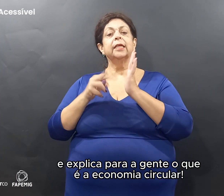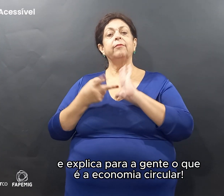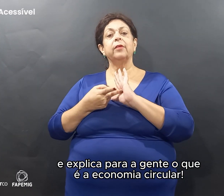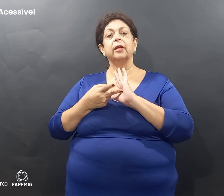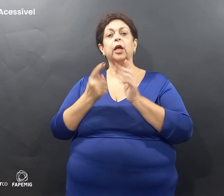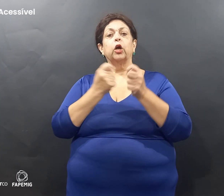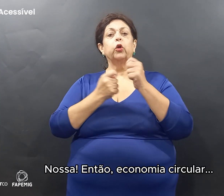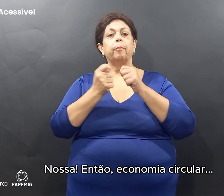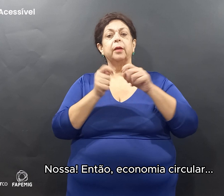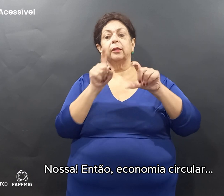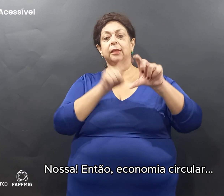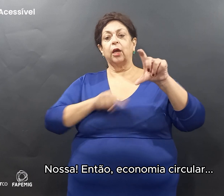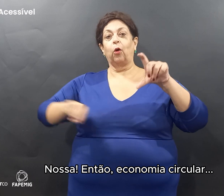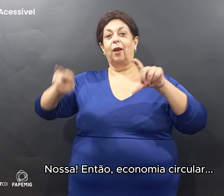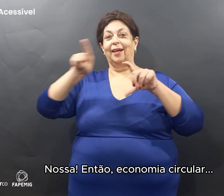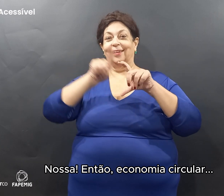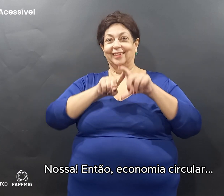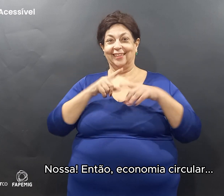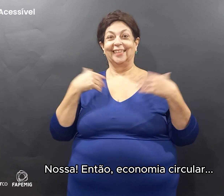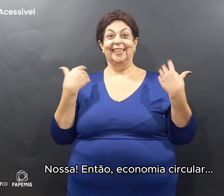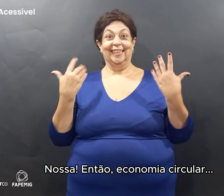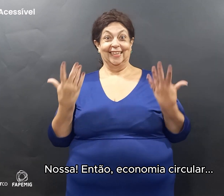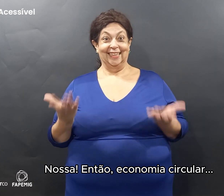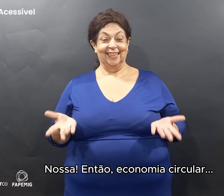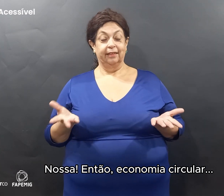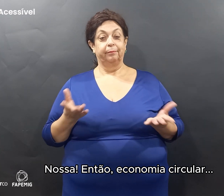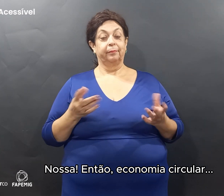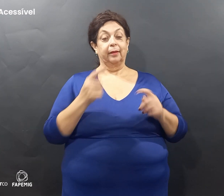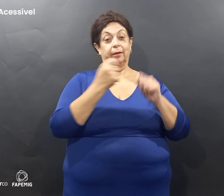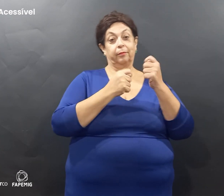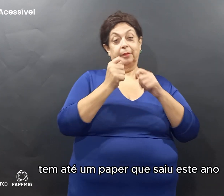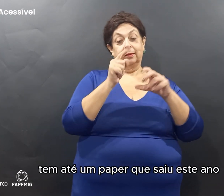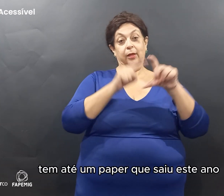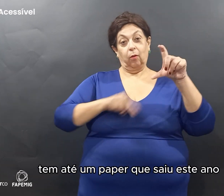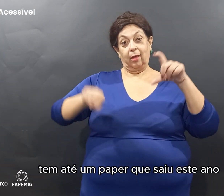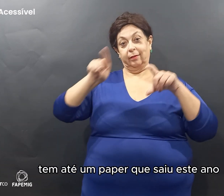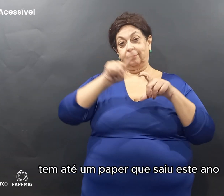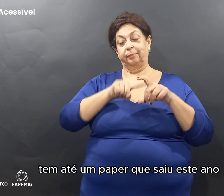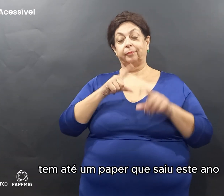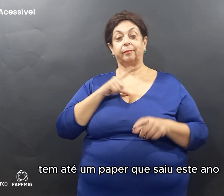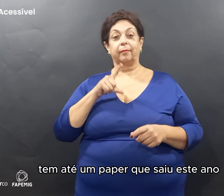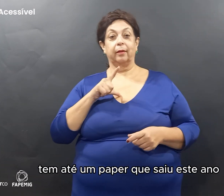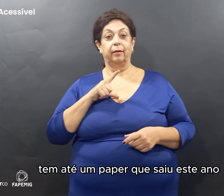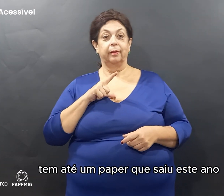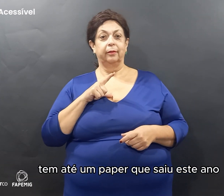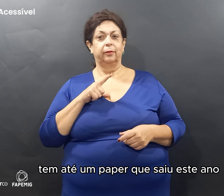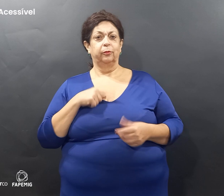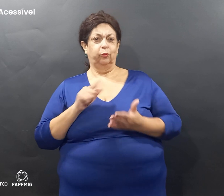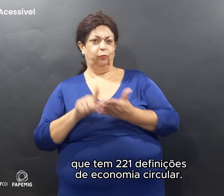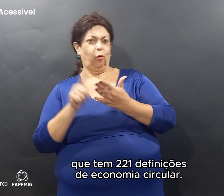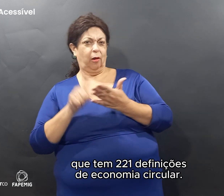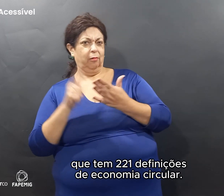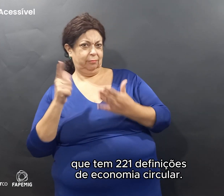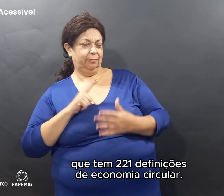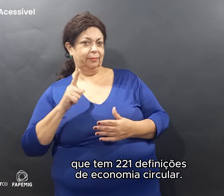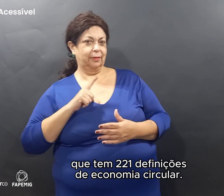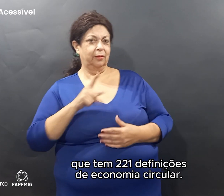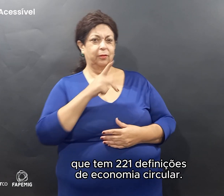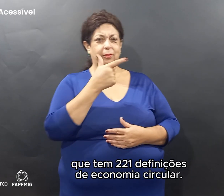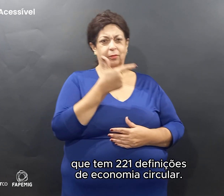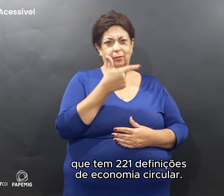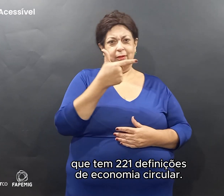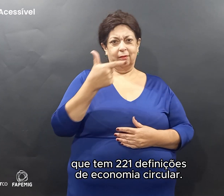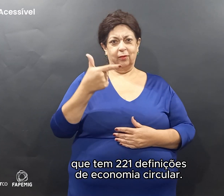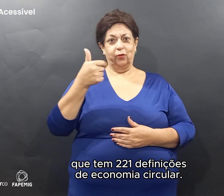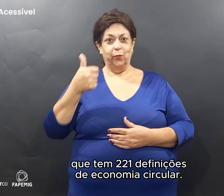economia circular. Nossa, então, economia circular, tem até um paper que saiu esse ano, que tem